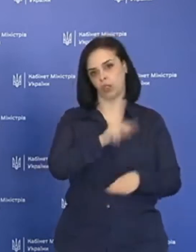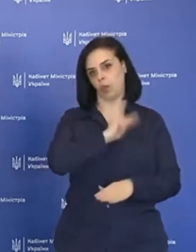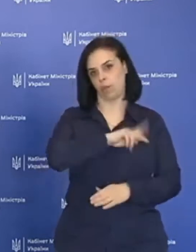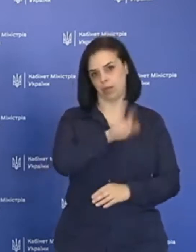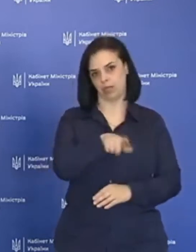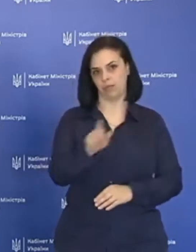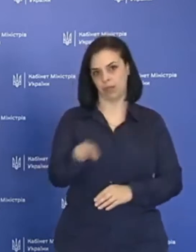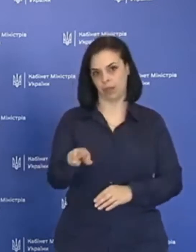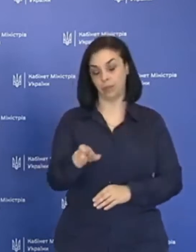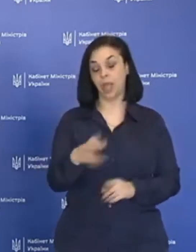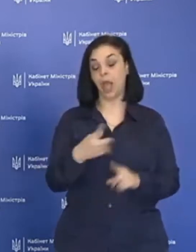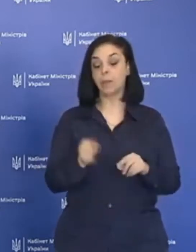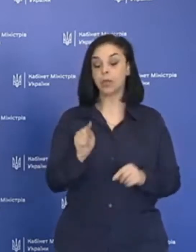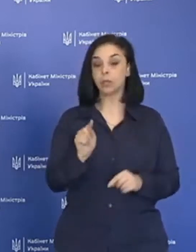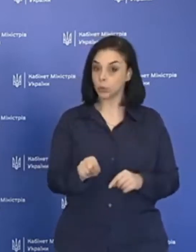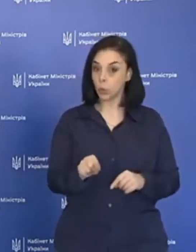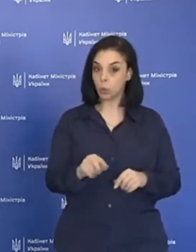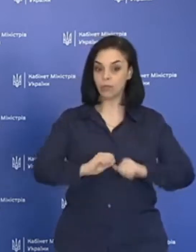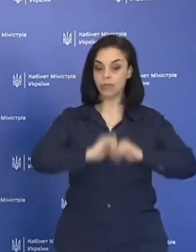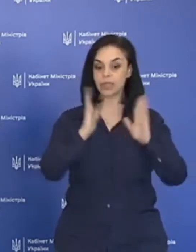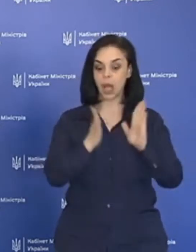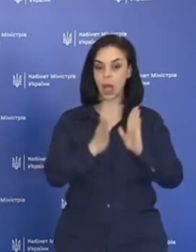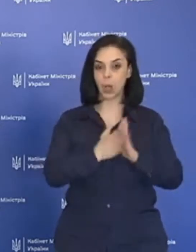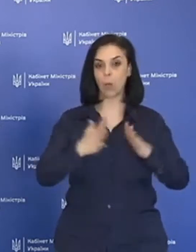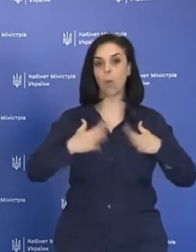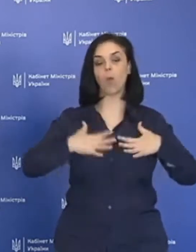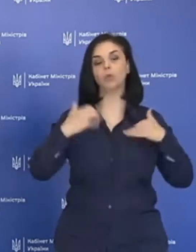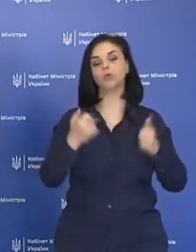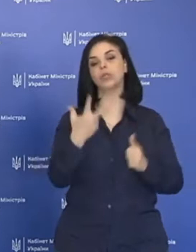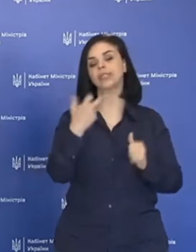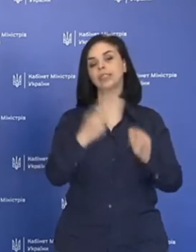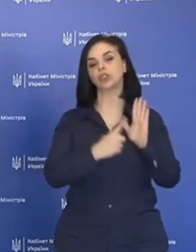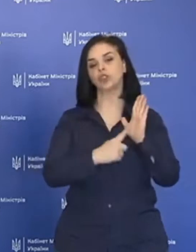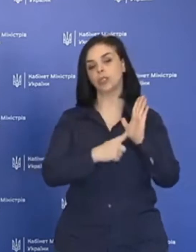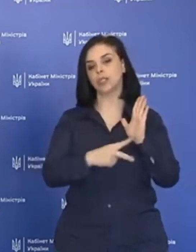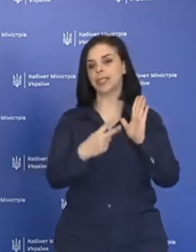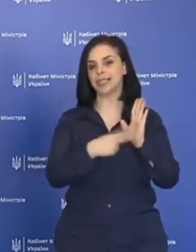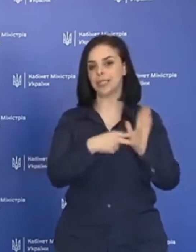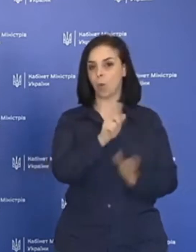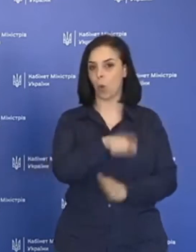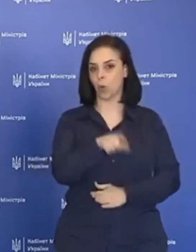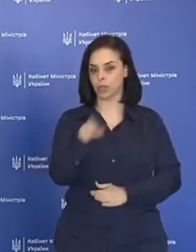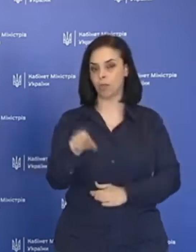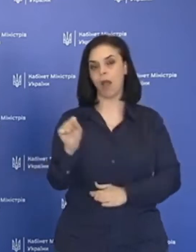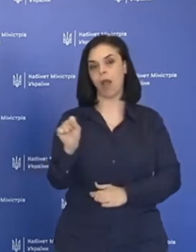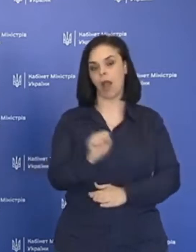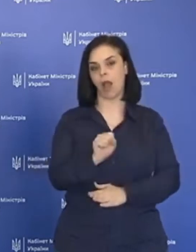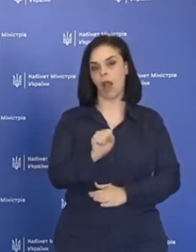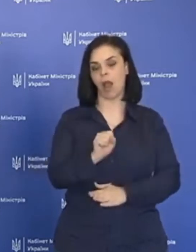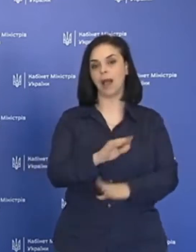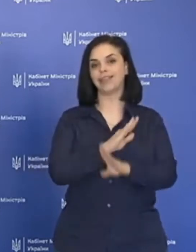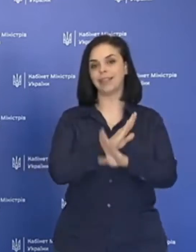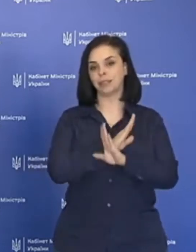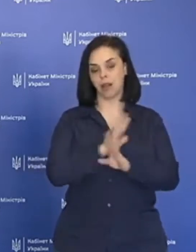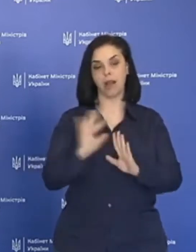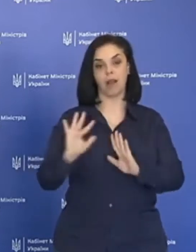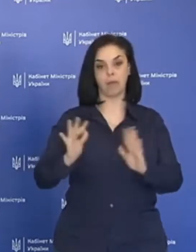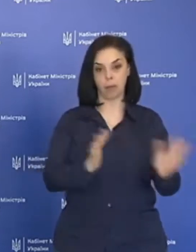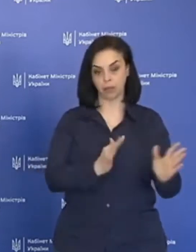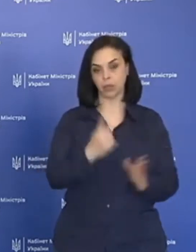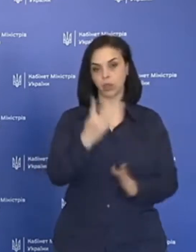працівника. При цьому загалом одужало 367 осіб, а летальних